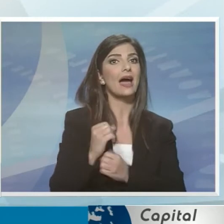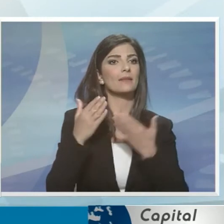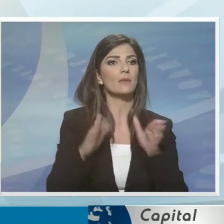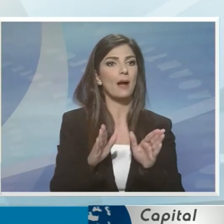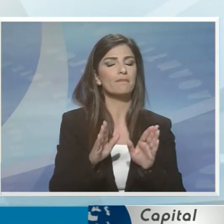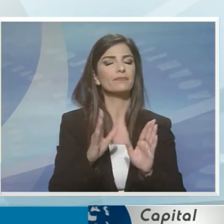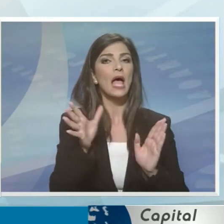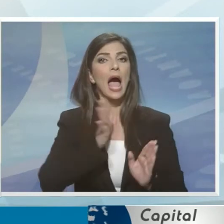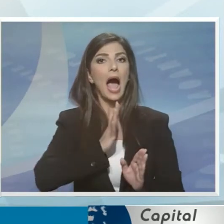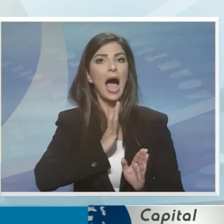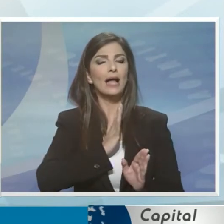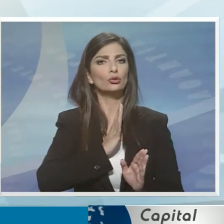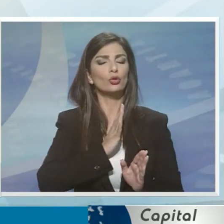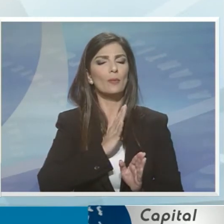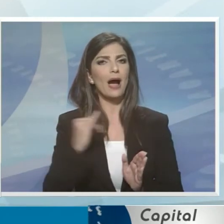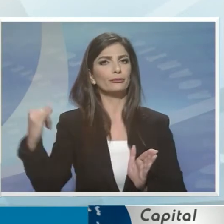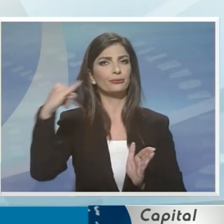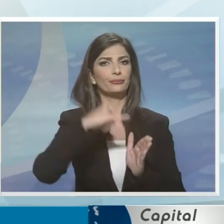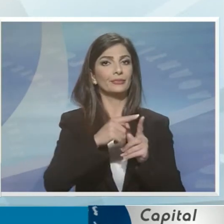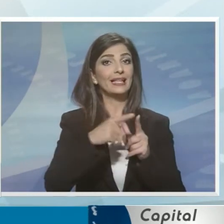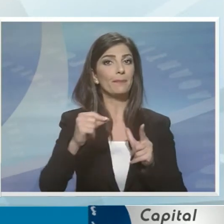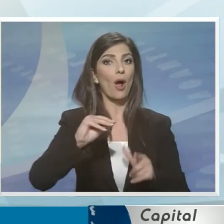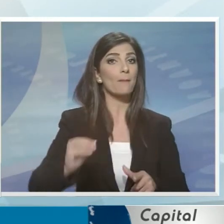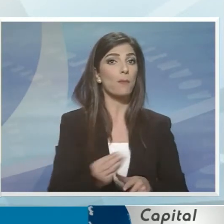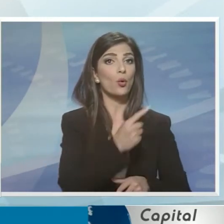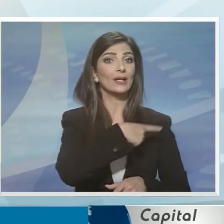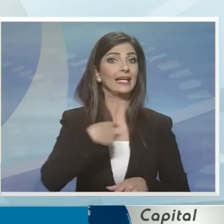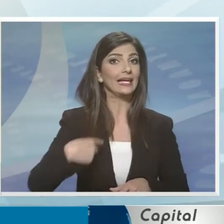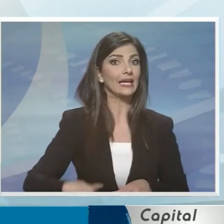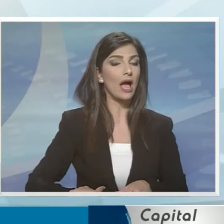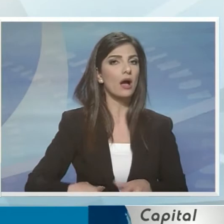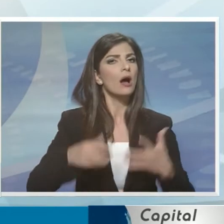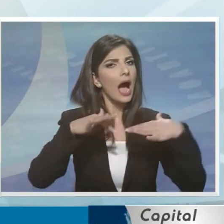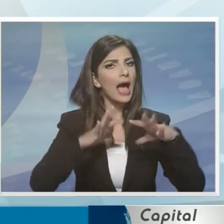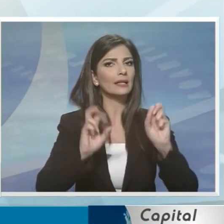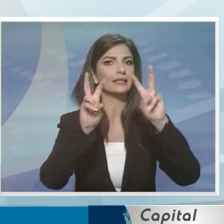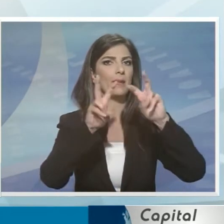Κίνα. Στις 28 του Φεβράρη, το Υπουργικό Συμβούλιο αποφάσισε